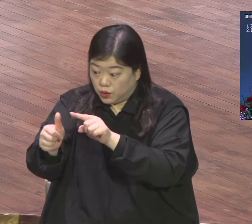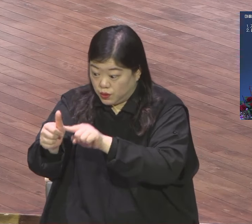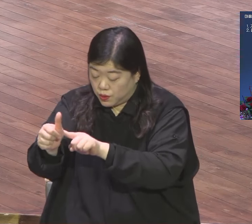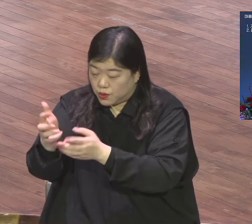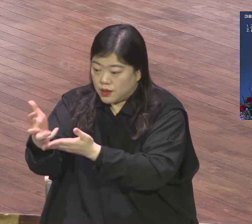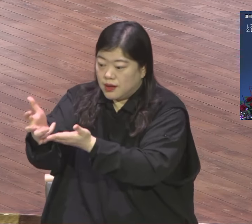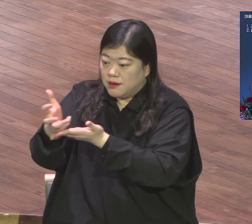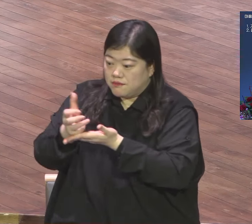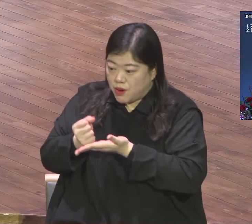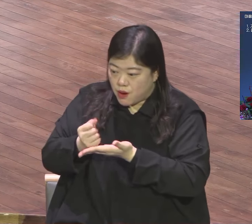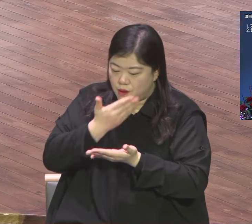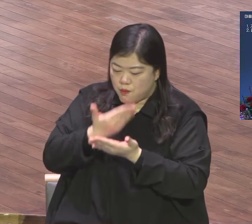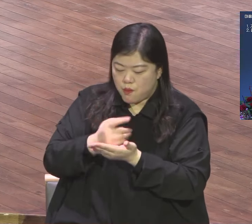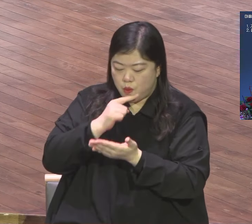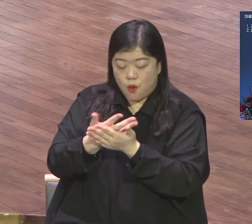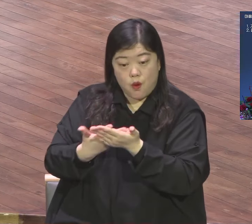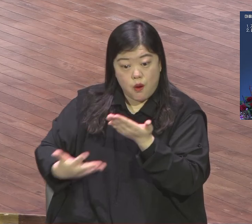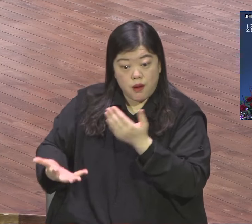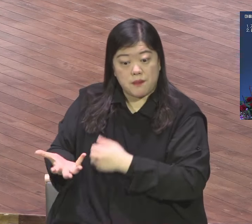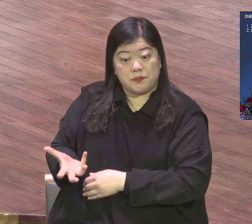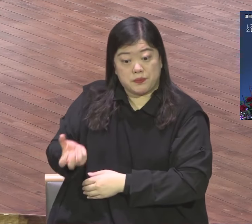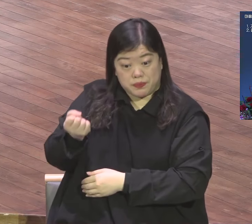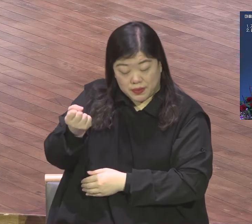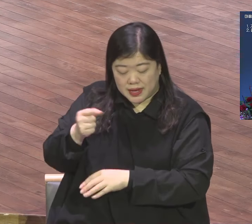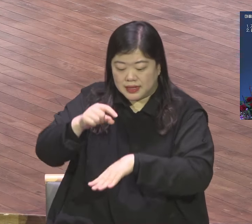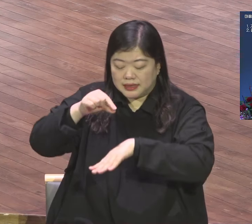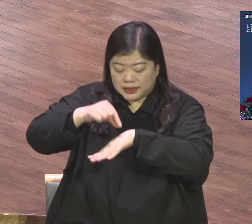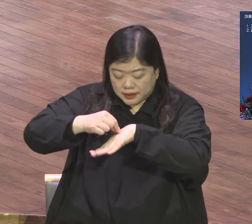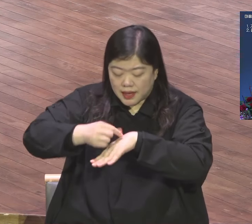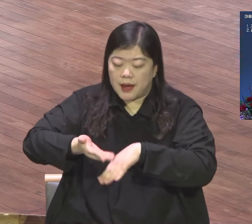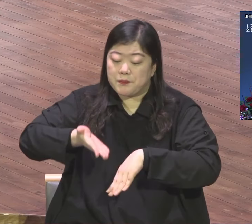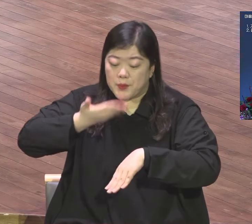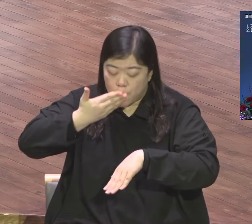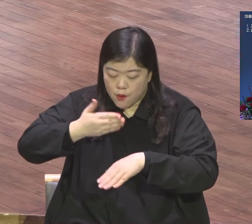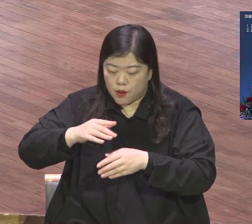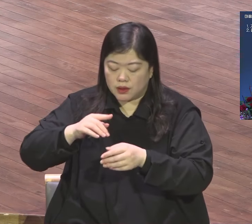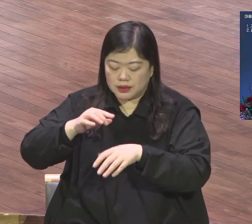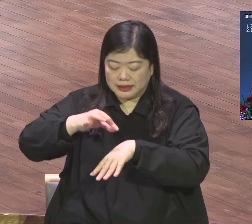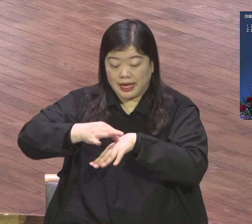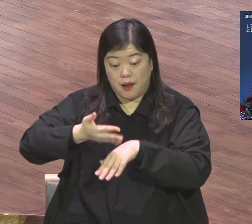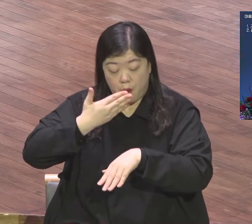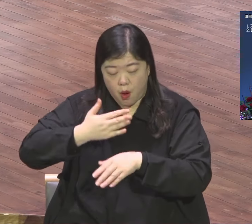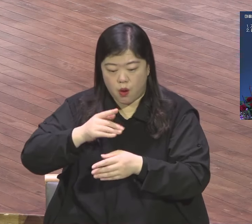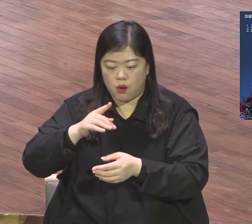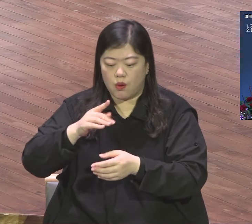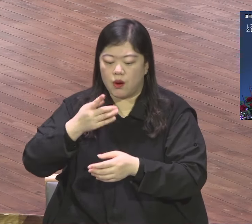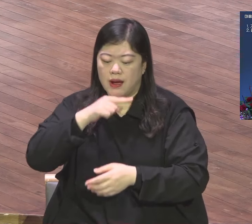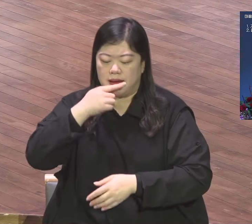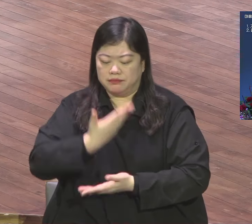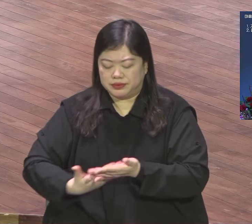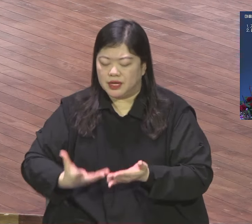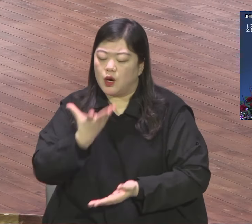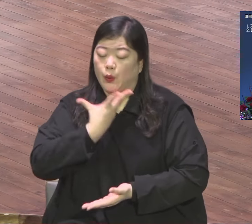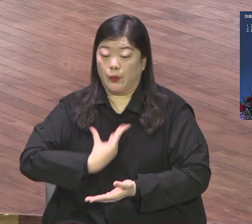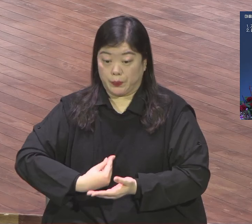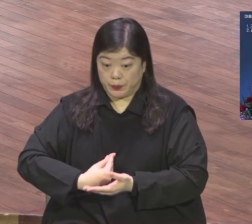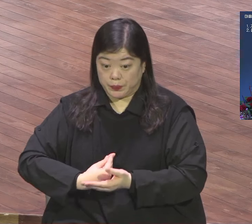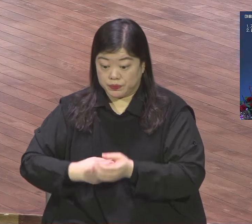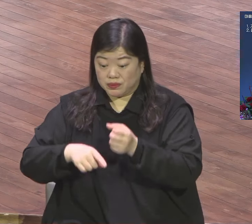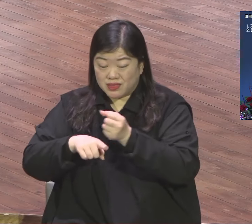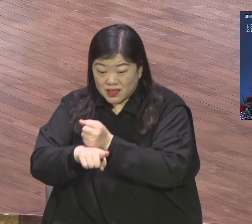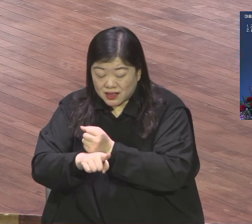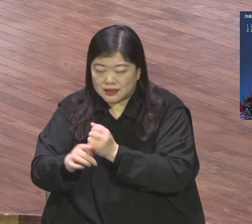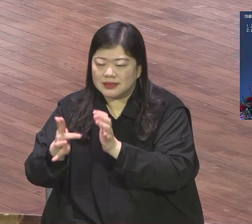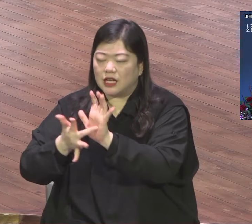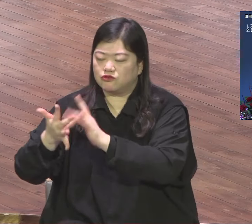그리스도가 흘리신 보혈의 이 피로 제시심 받고 우리가 영원한 생명을 얻게 되었다. 성찬을 통해서